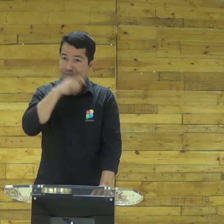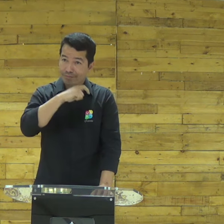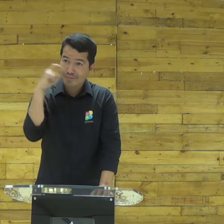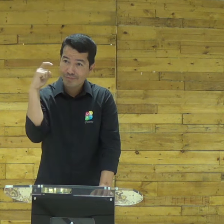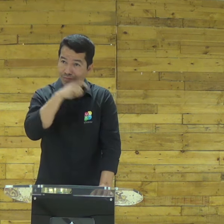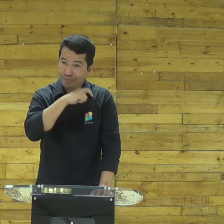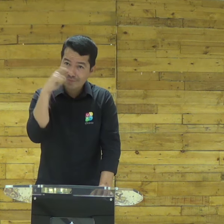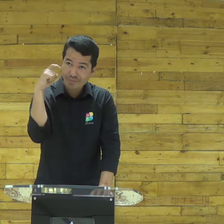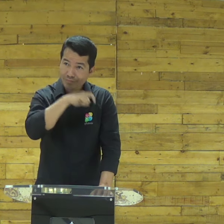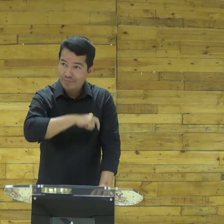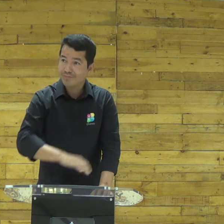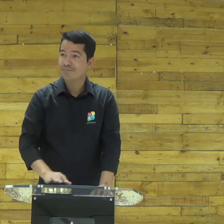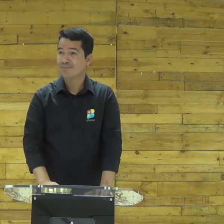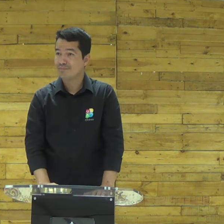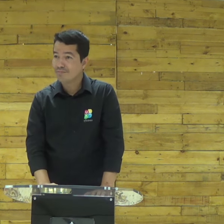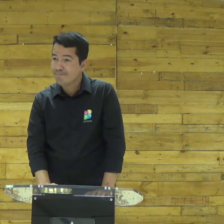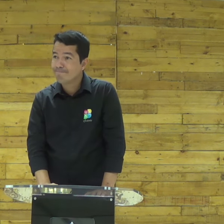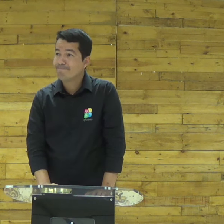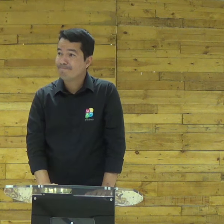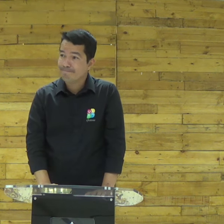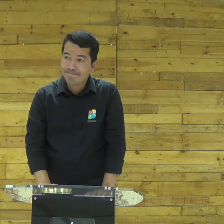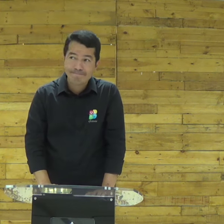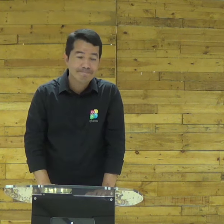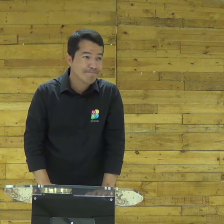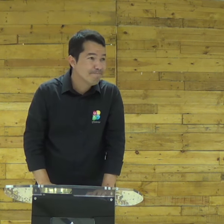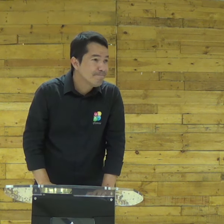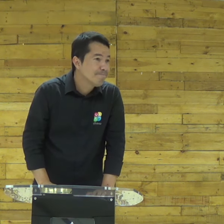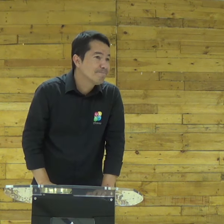você dentro de você é uma